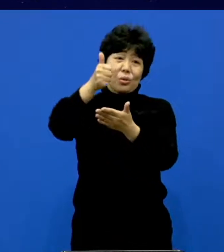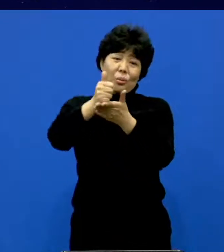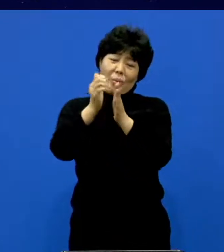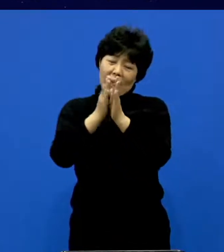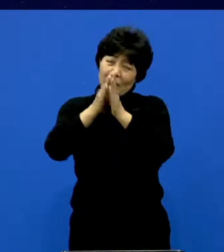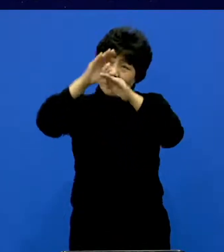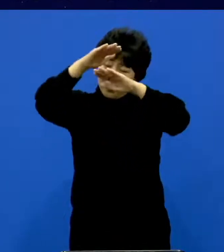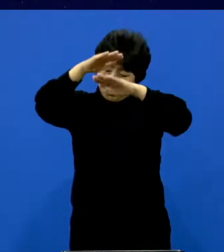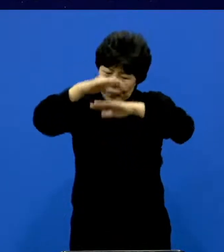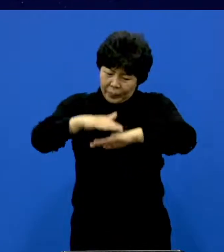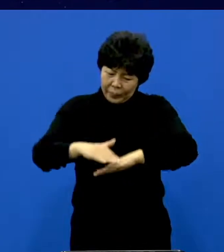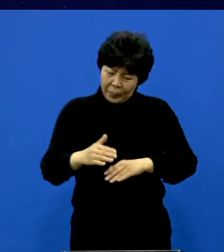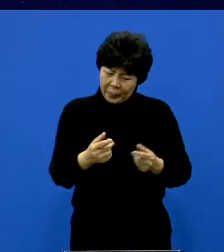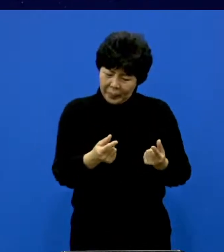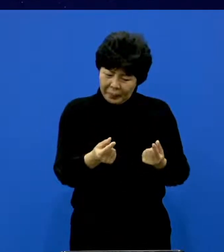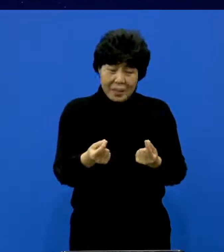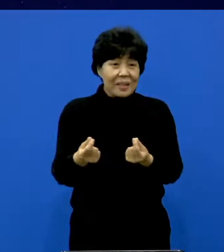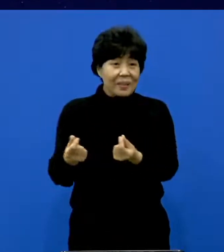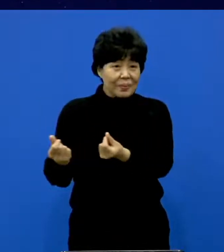거죠.